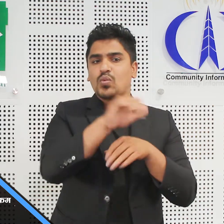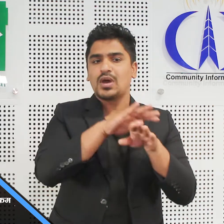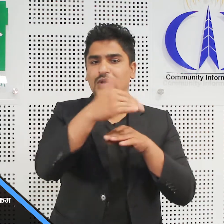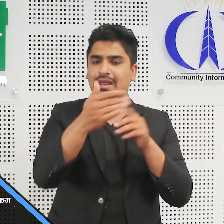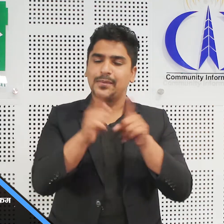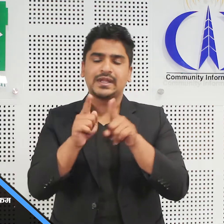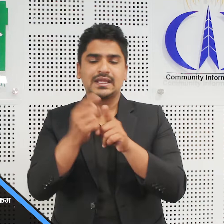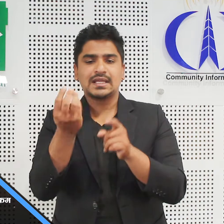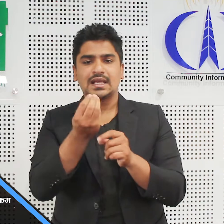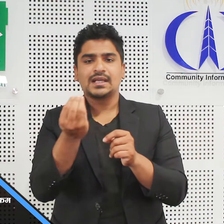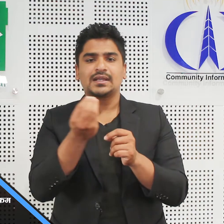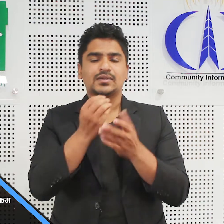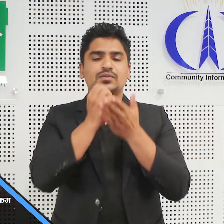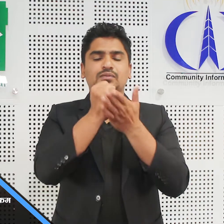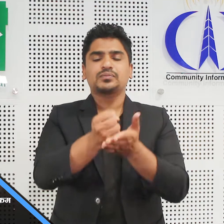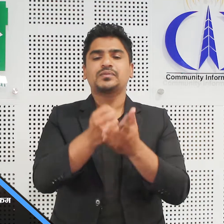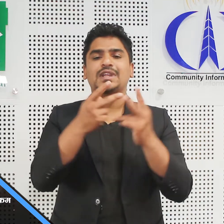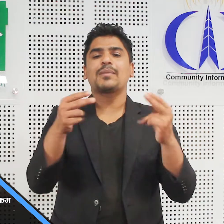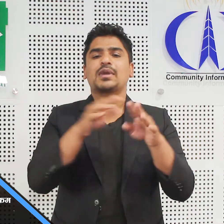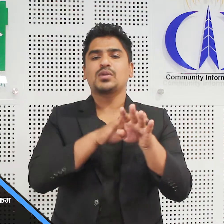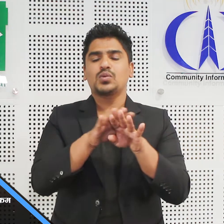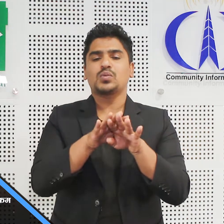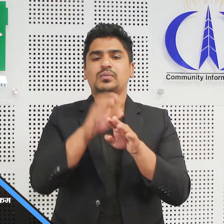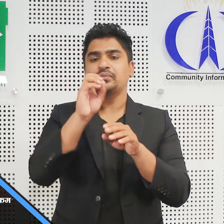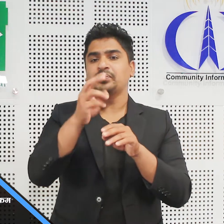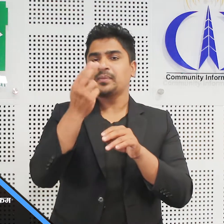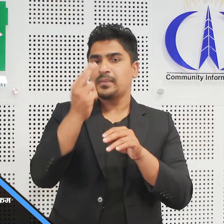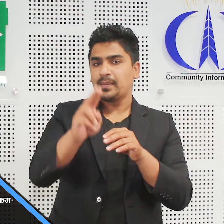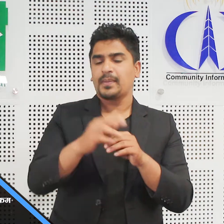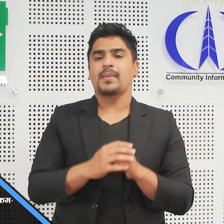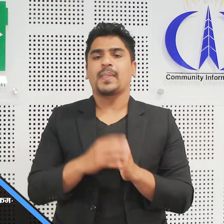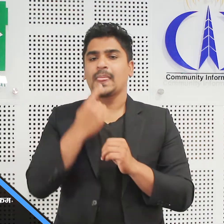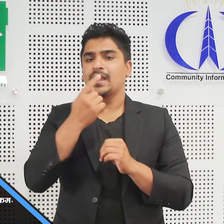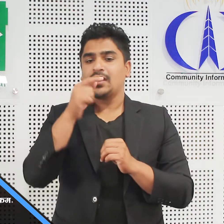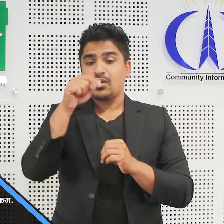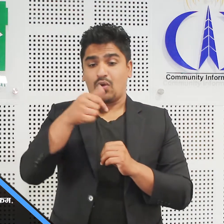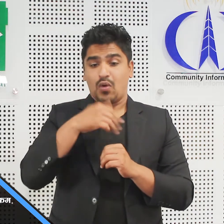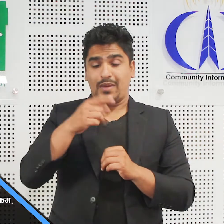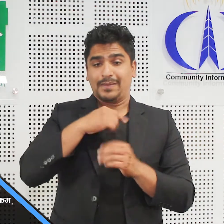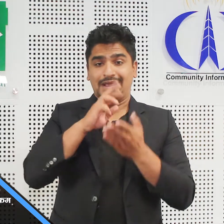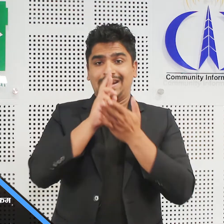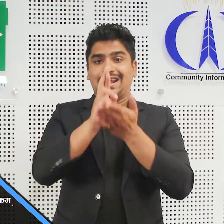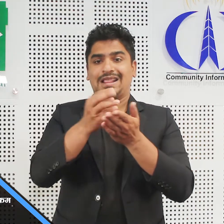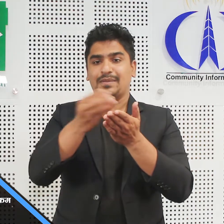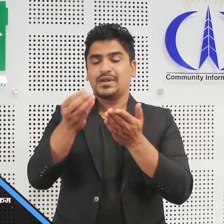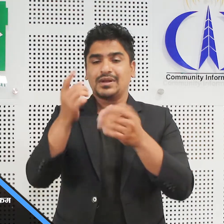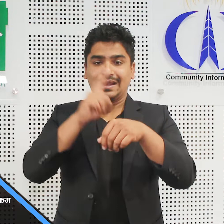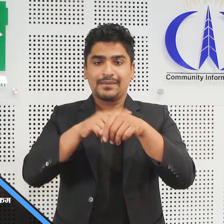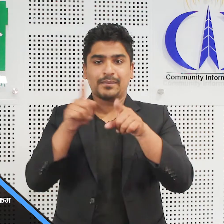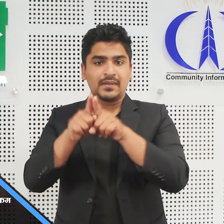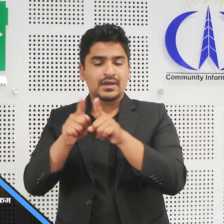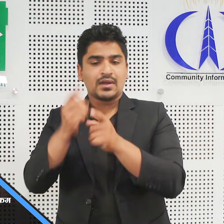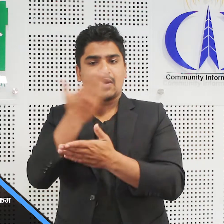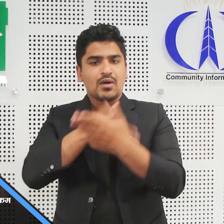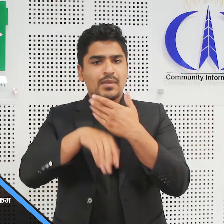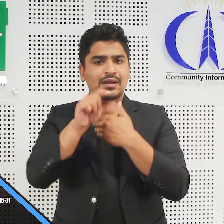राहत सामग्रीहरूदेखि लिएर एउटा अपाङ्ग कृषि समूह भन्ने छ, उहाँहरूलाई पनि हामीले केही सहायता सामग्रीहरू वितरण